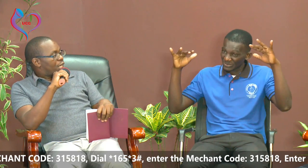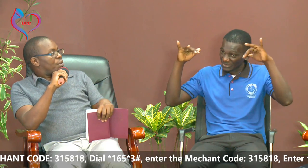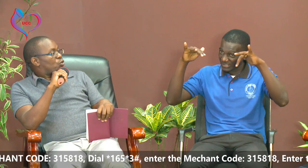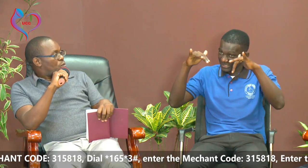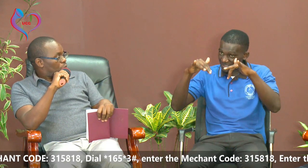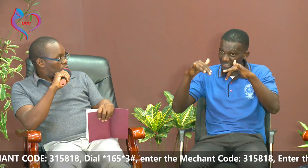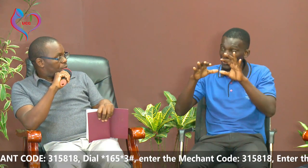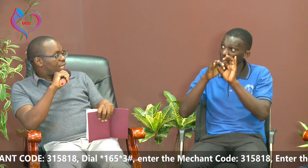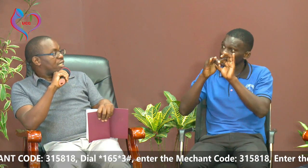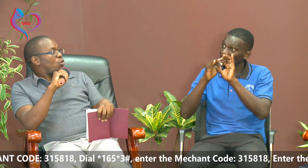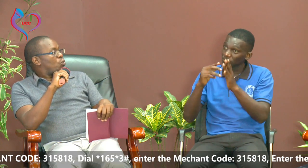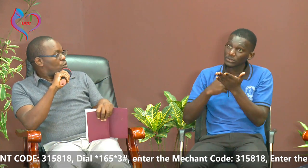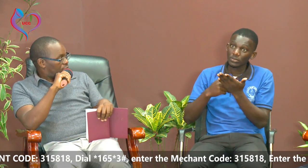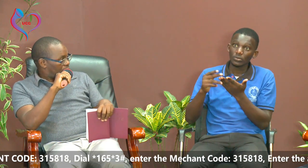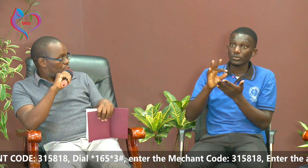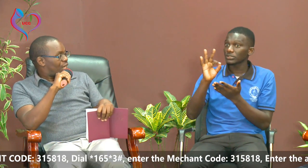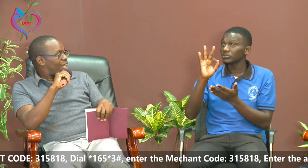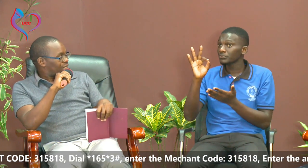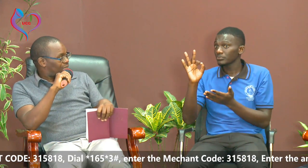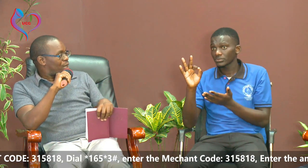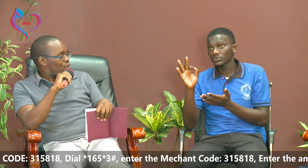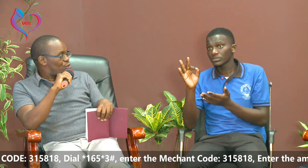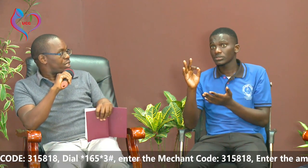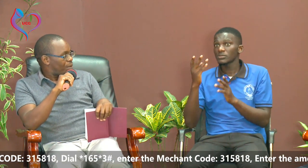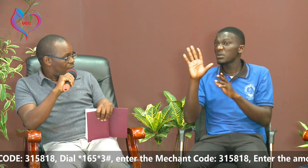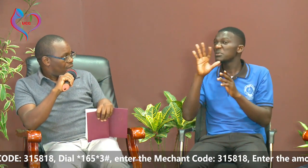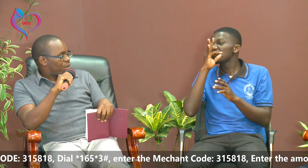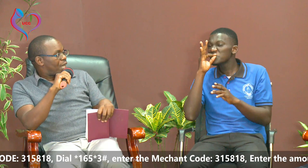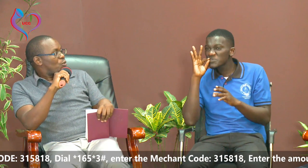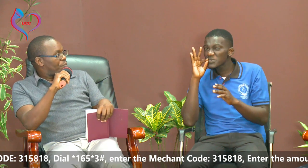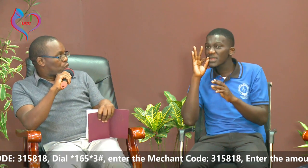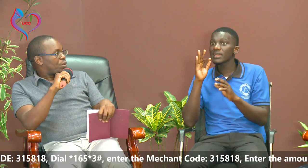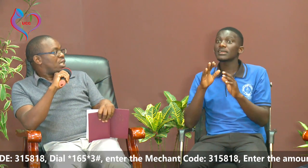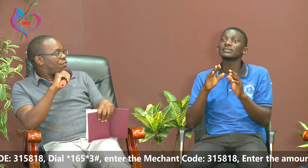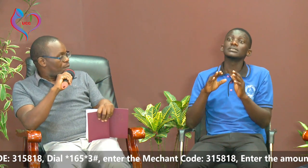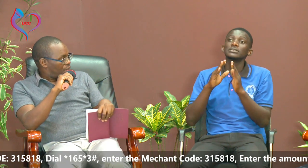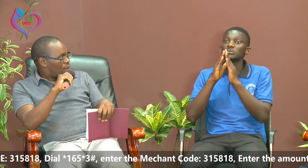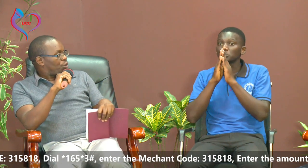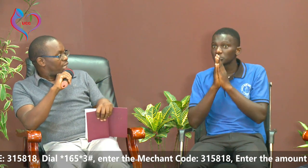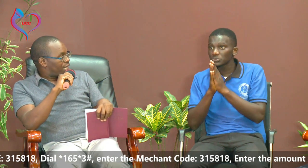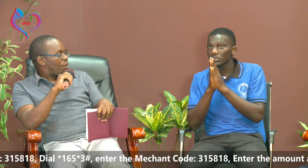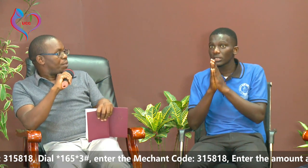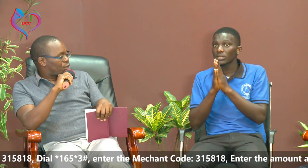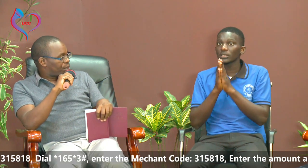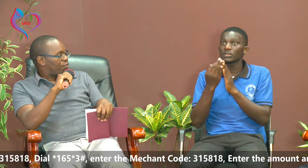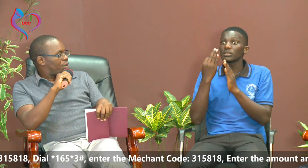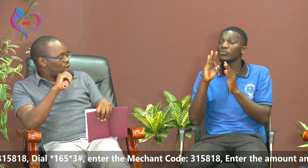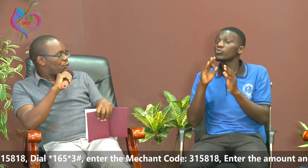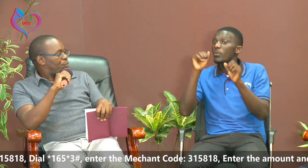kubali ebintu omwe mutukuvu byatajja kubulira ne bona siba yongo osaba baba yabi wa bishop Senfuma ojagenda wa bishop Senfuma jojo